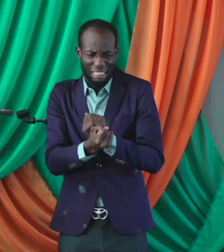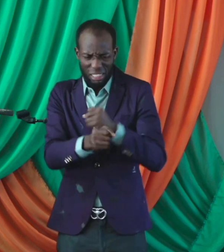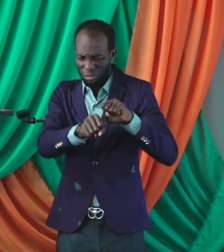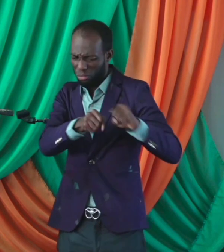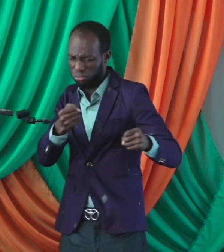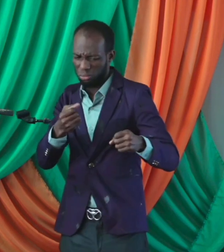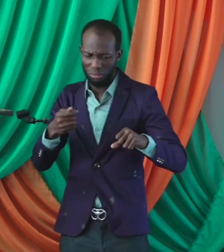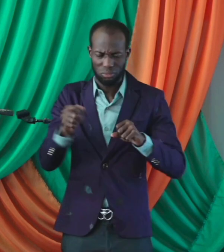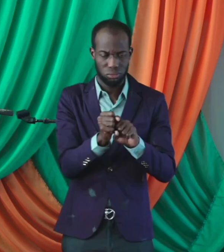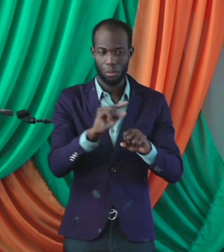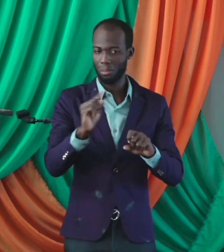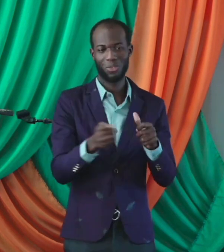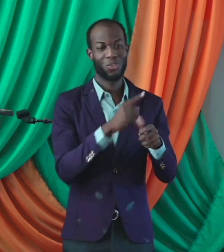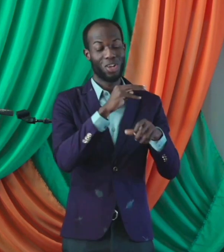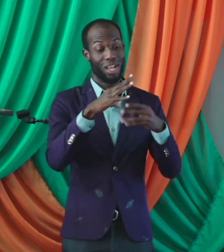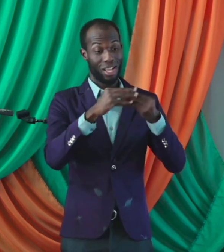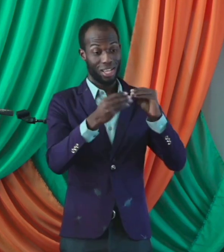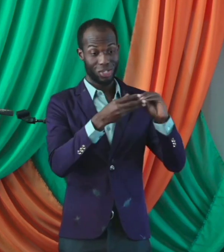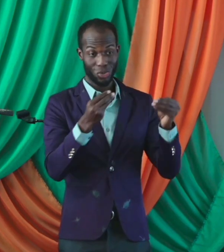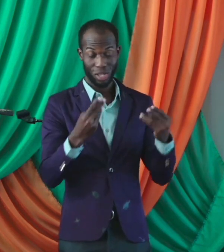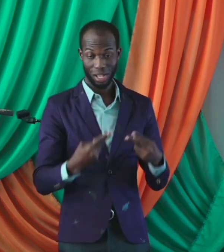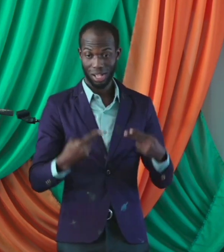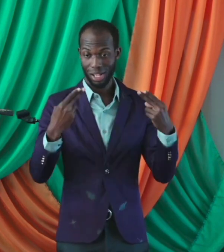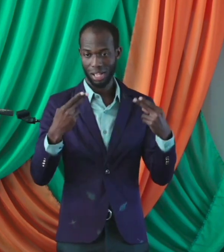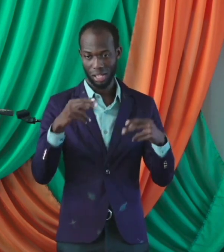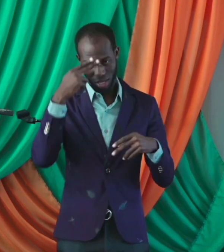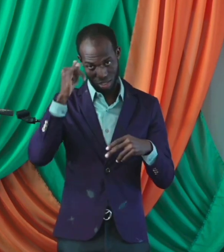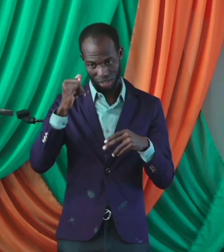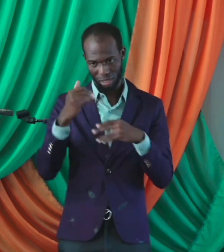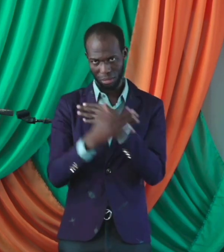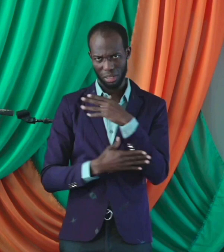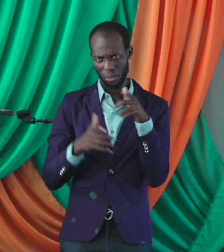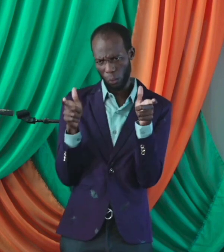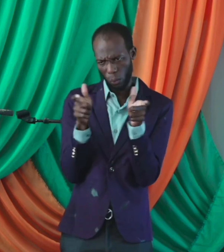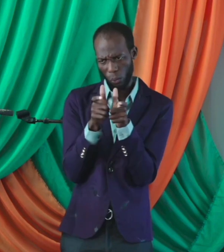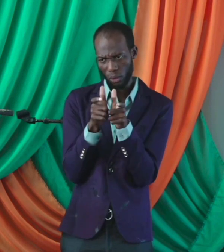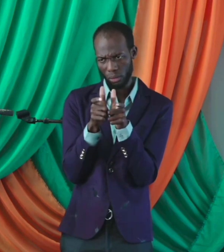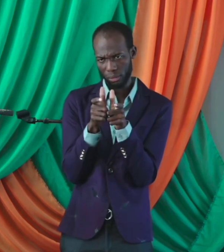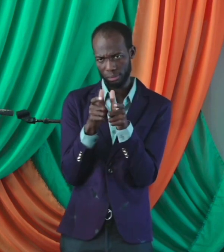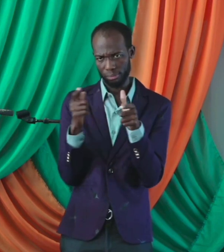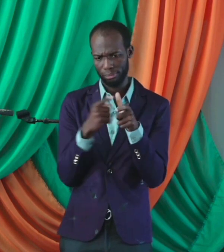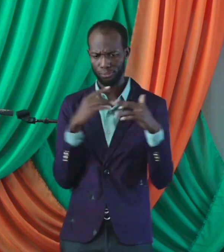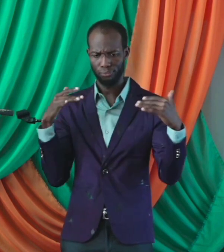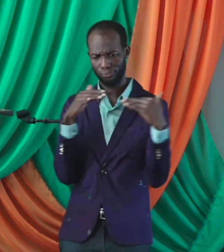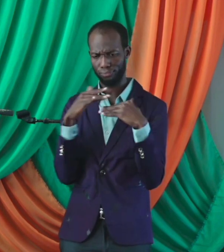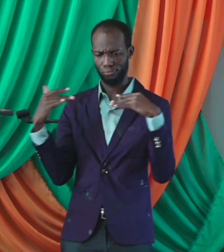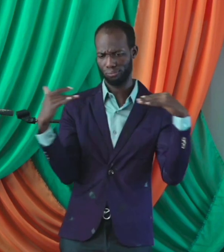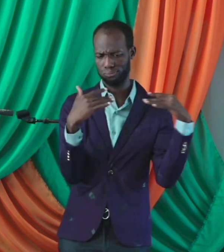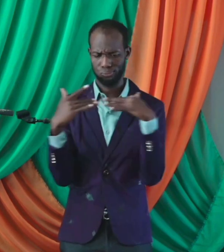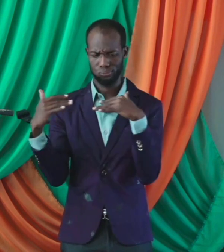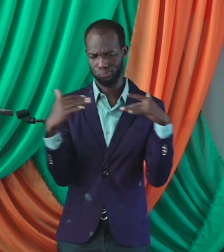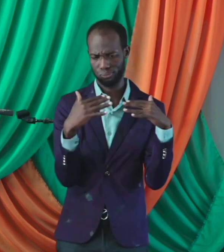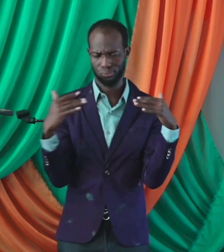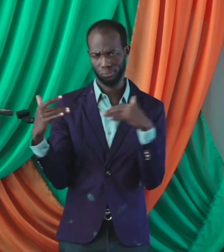pays. C'est la première fois ça fait dans l'histoire de l'humanité. Alors Haïti son petit pays. Premier lumière qui paraît sur planète qui montre que